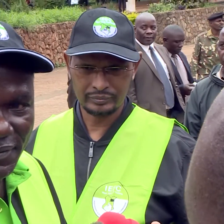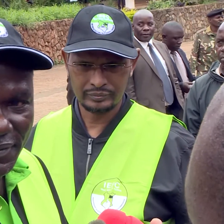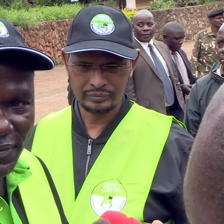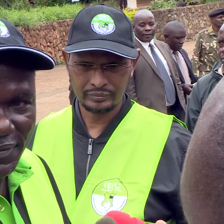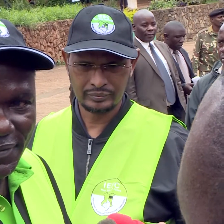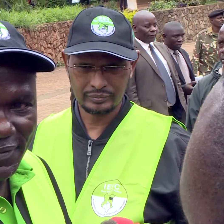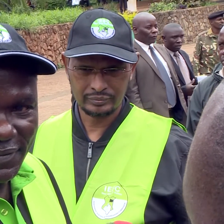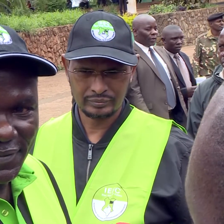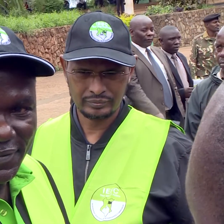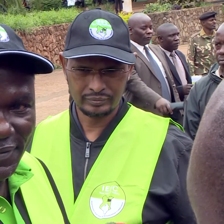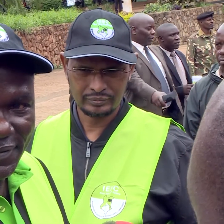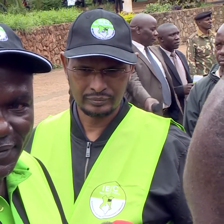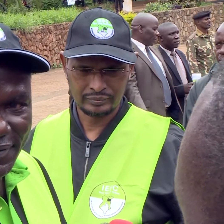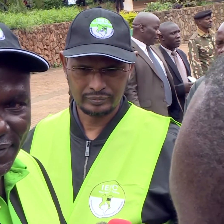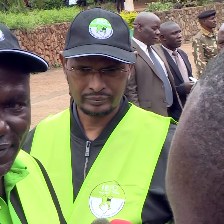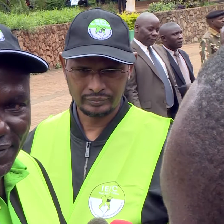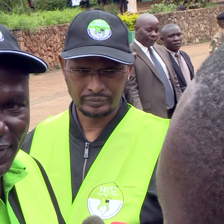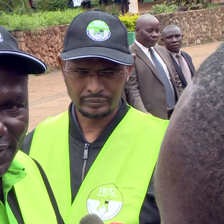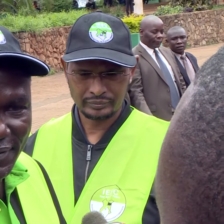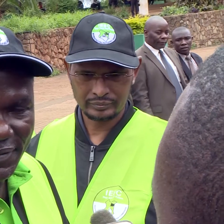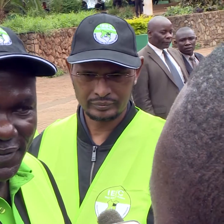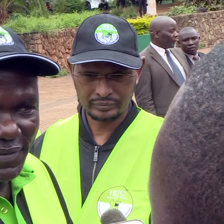wenye wanataka kubadilisha kutoka na wengine kwa